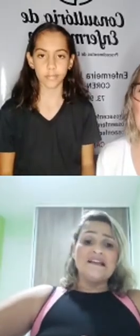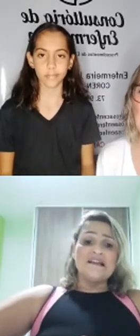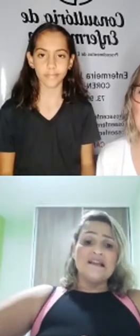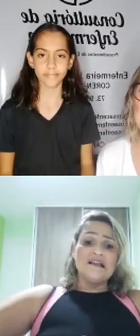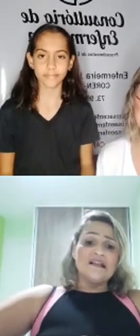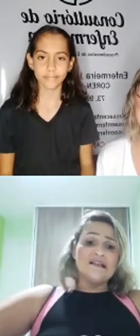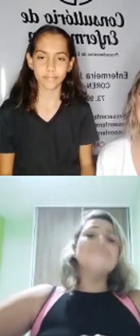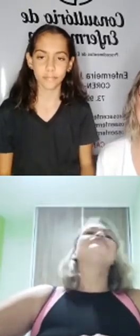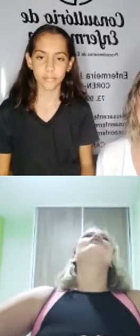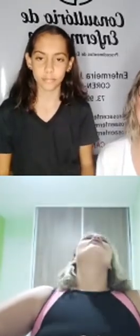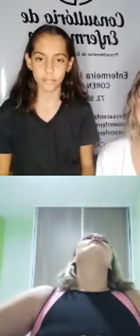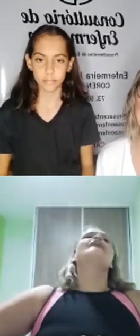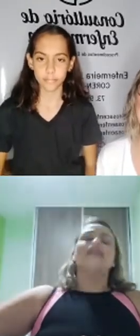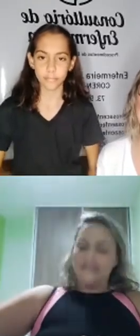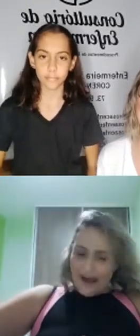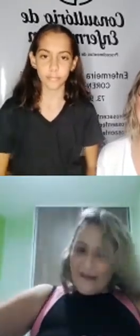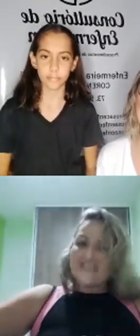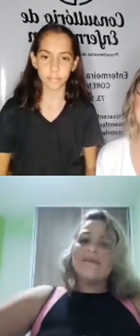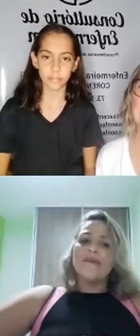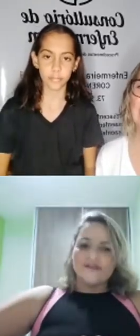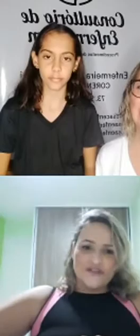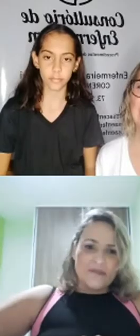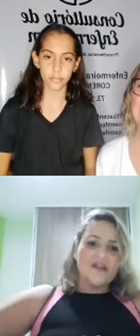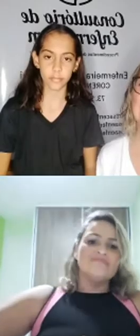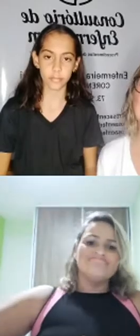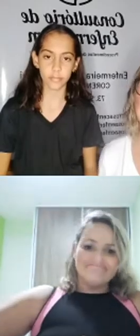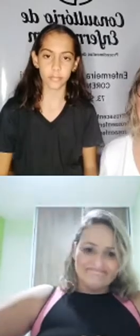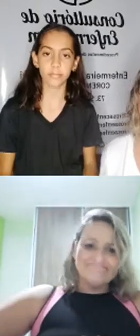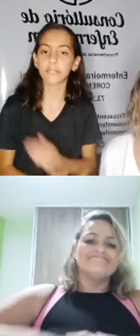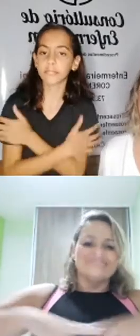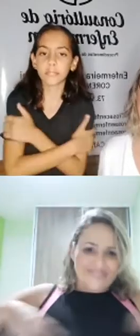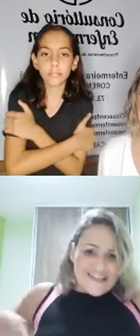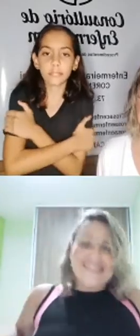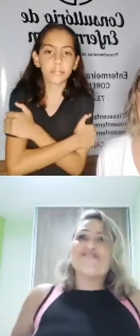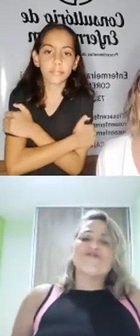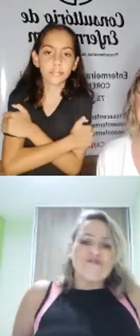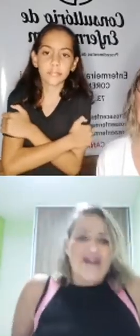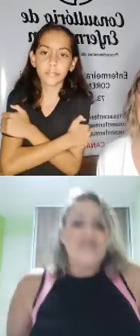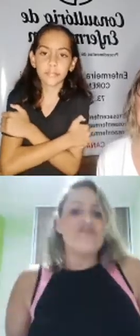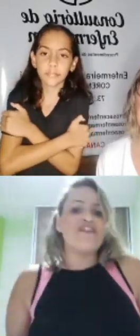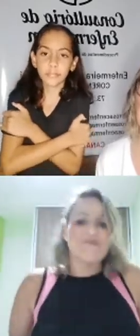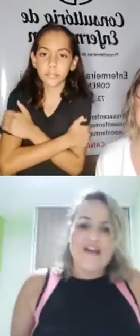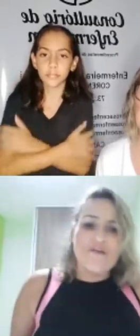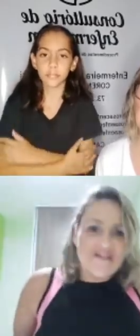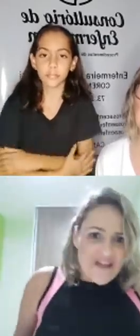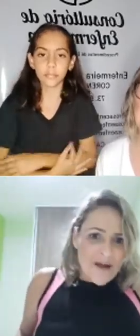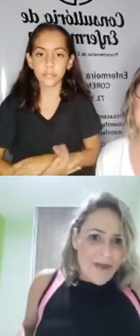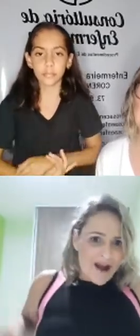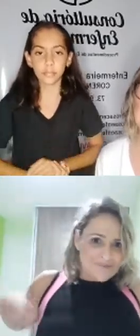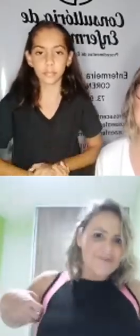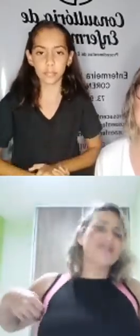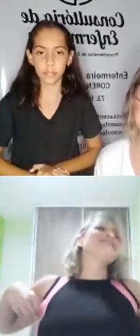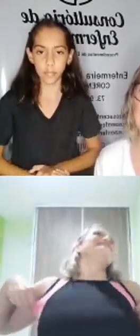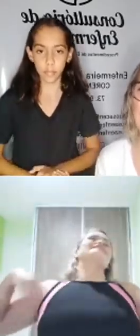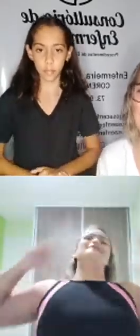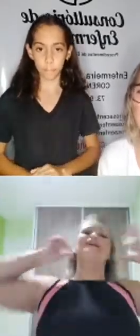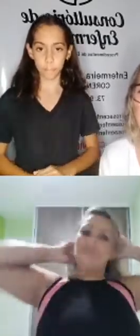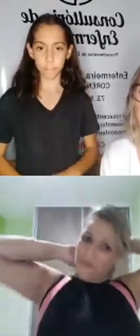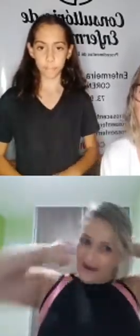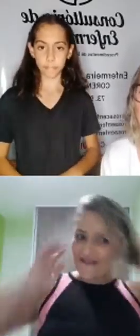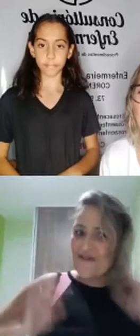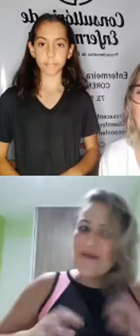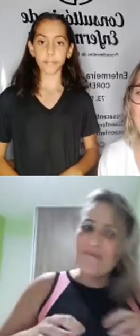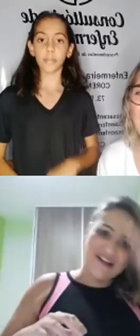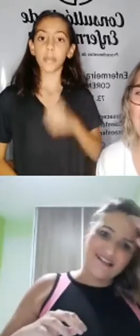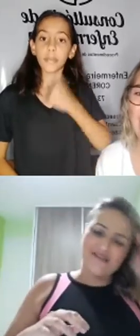querer E um abraço. vou. E dar mais abraços também. Que Isso é um bom. fato. Minha mãe vai amar. Minha mãe e meu